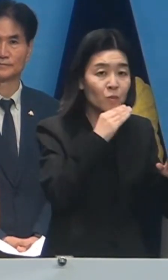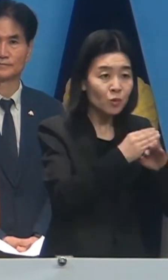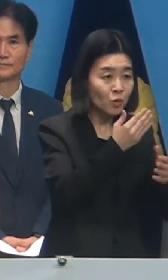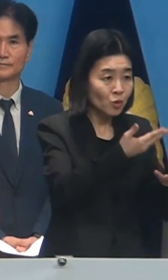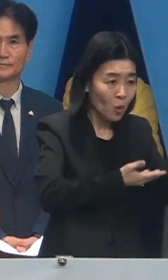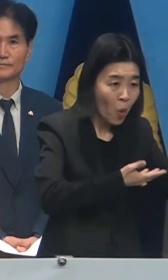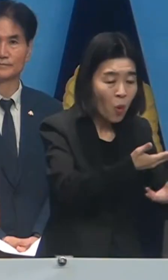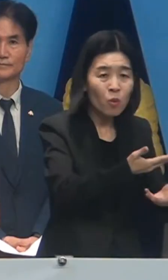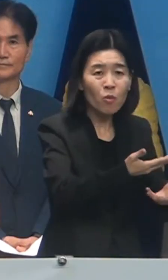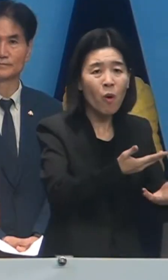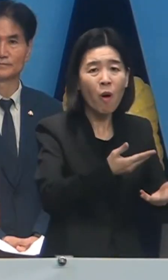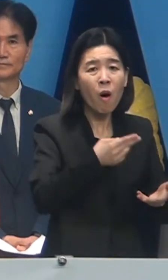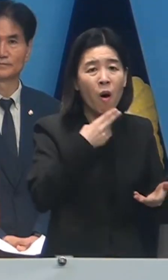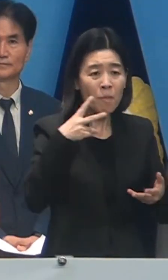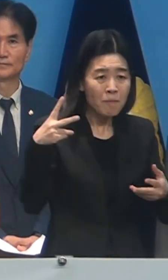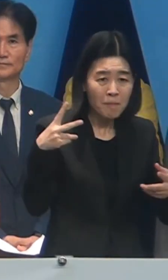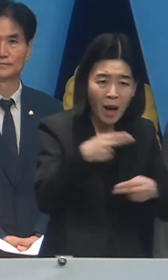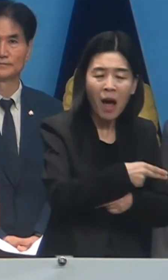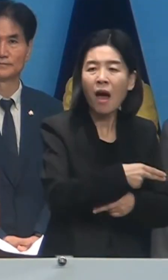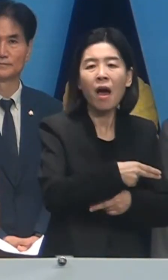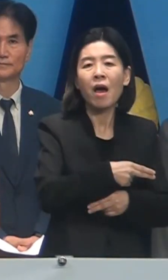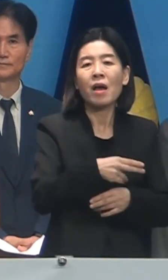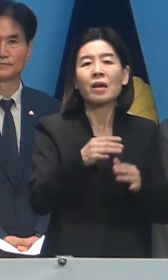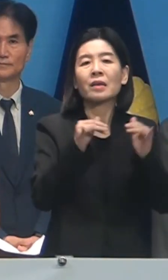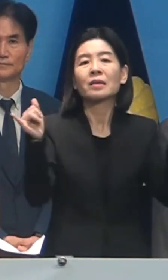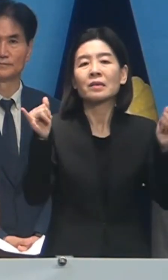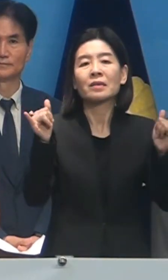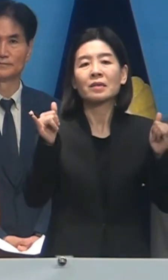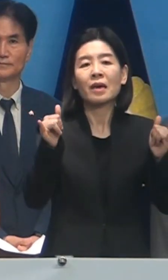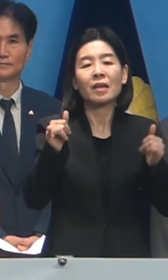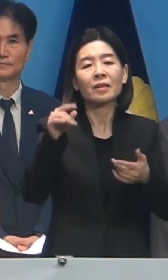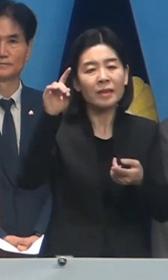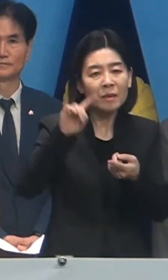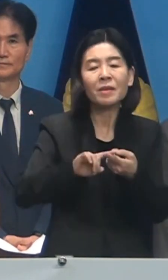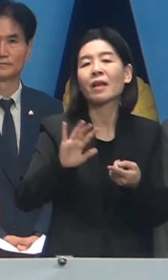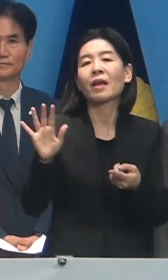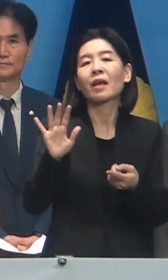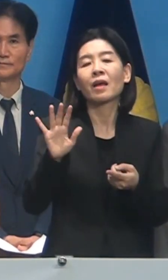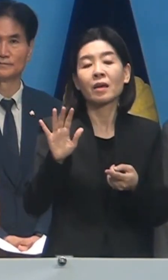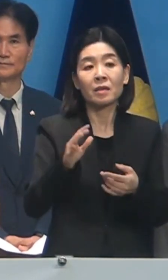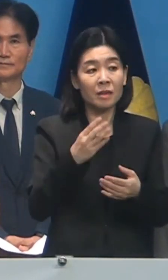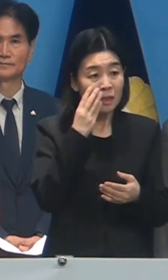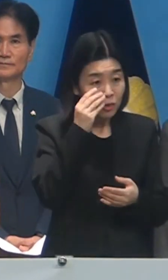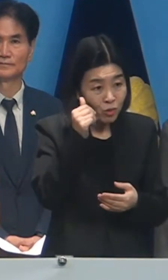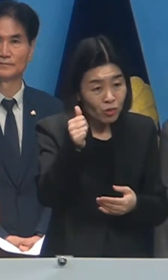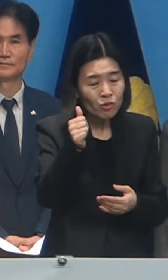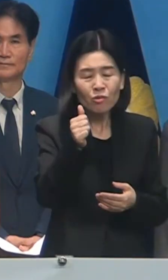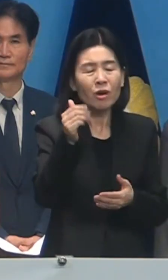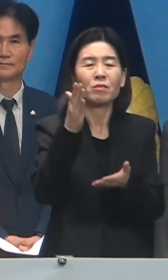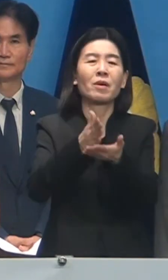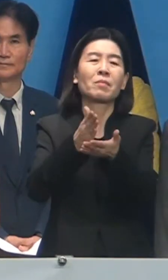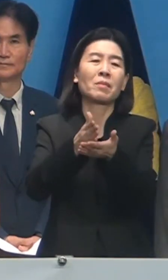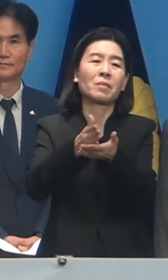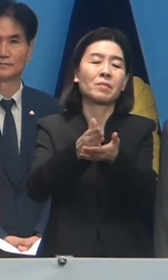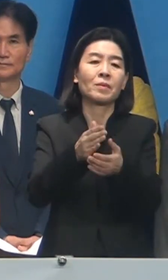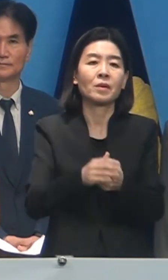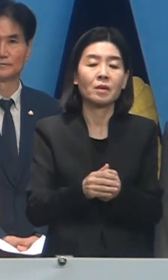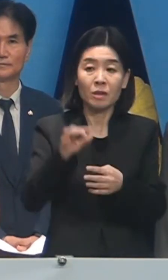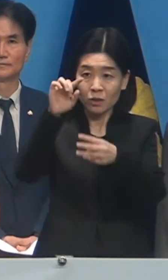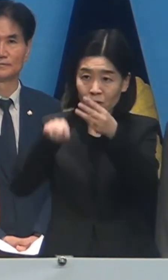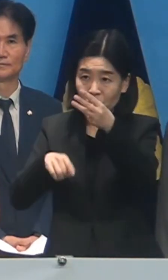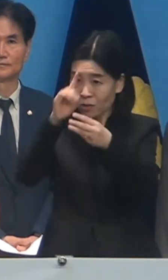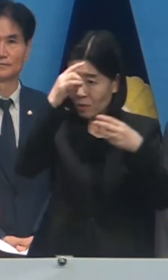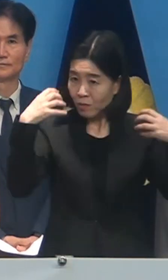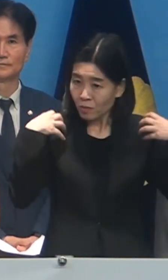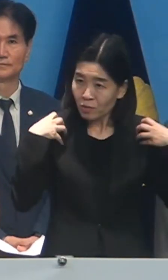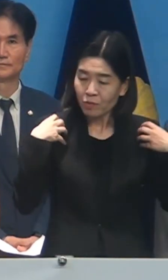너무 비인간적입니다. 이것을 너무 쉽게 인정하거나 익숙해지거나 수긍하지 맙시다. 윤석열